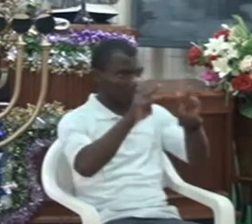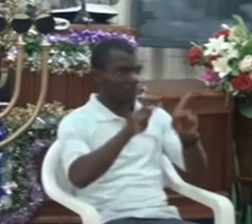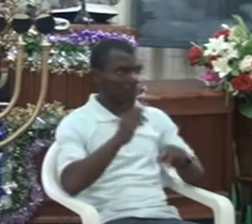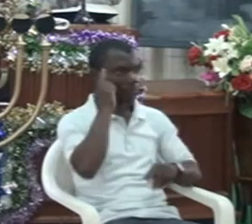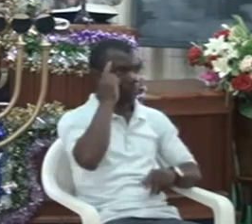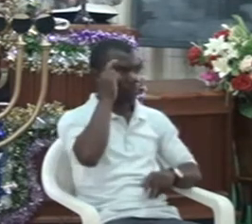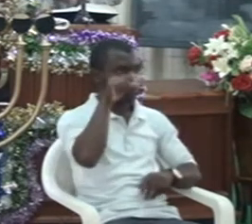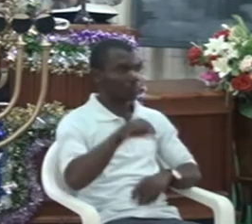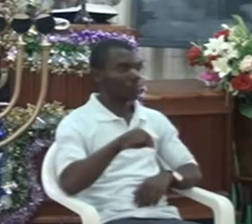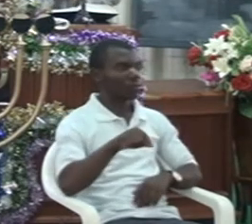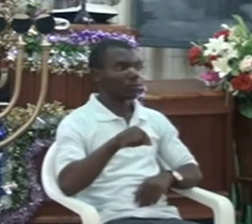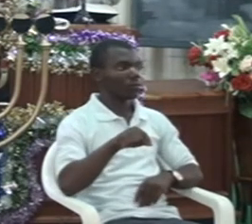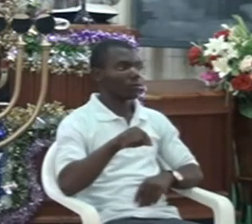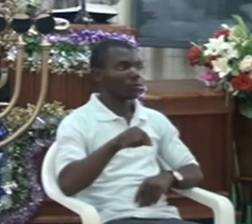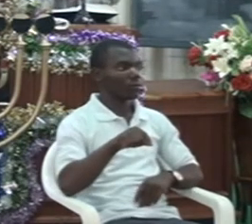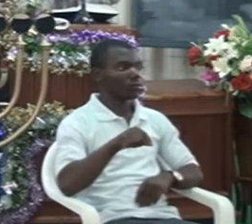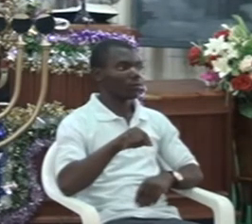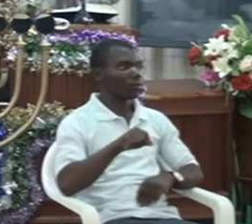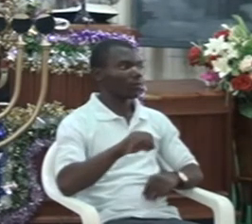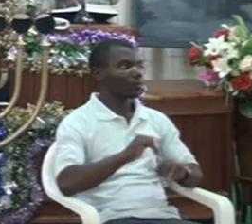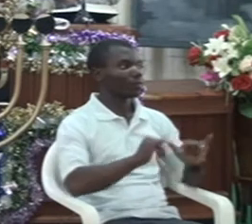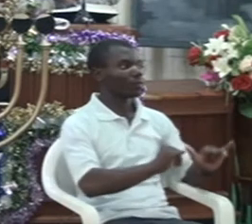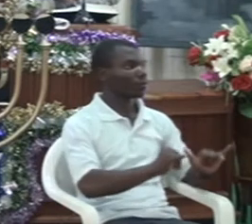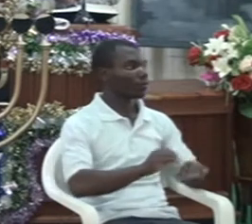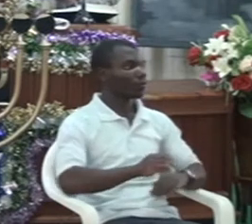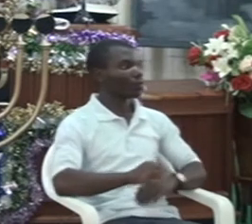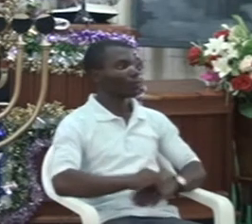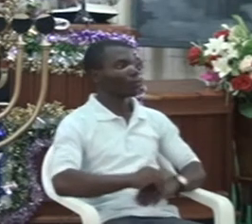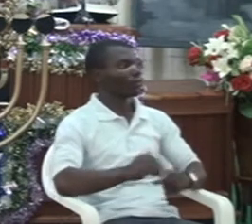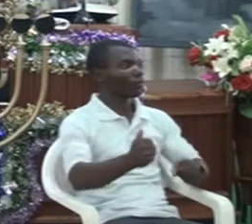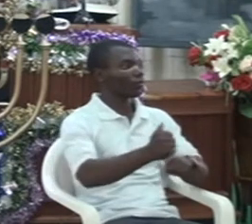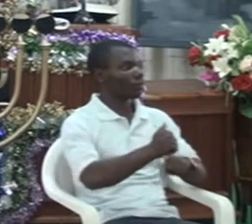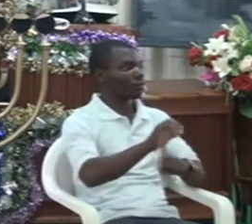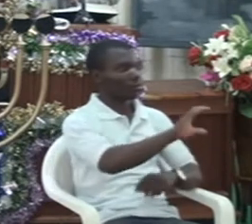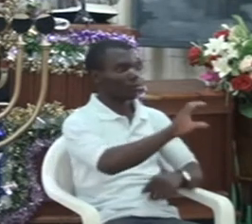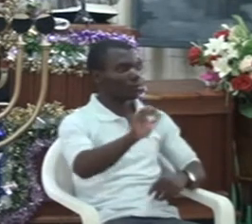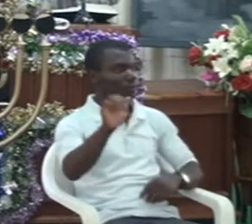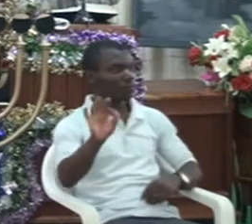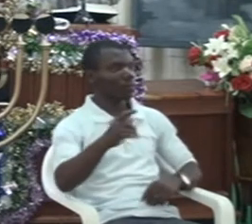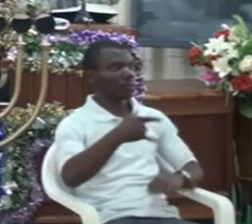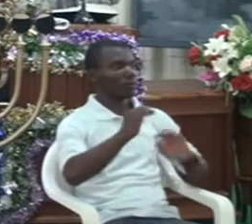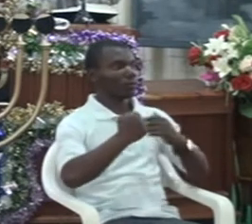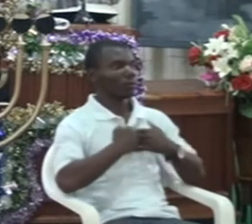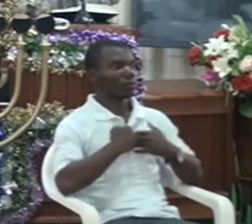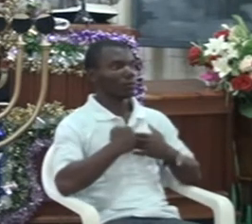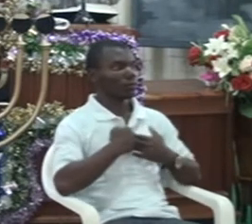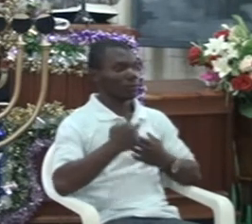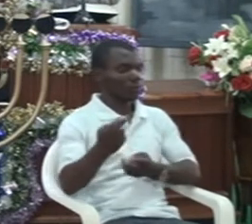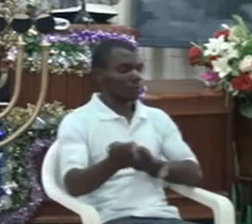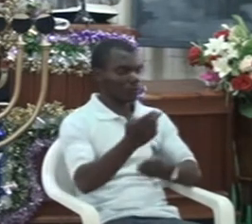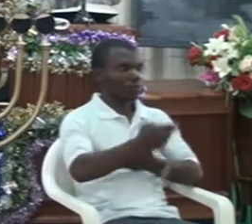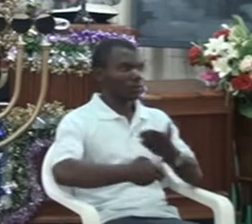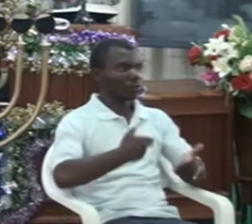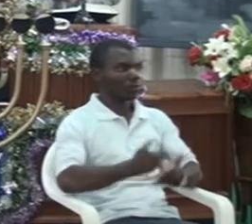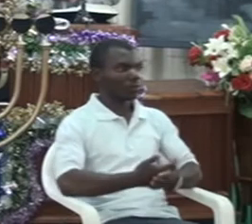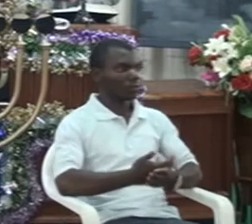Les gens pensent. Apocalypse chapitre 19, à partir du verset 7. Alipewa vyote. Il a reçu